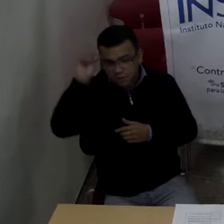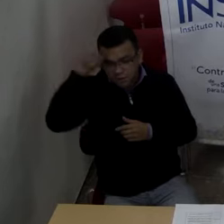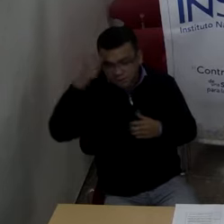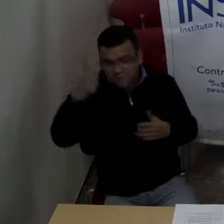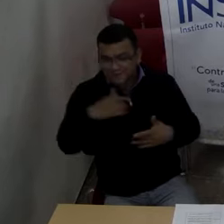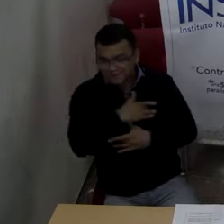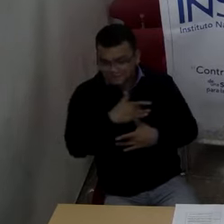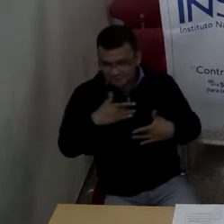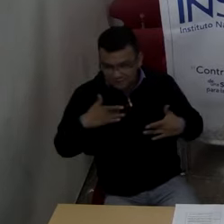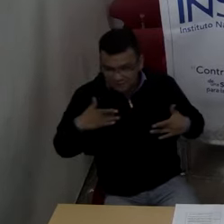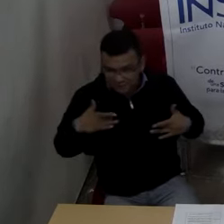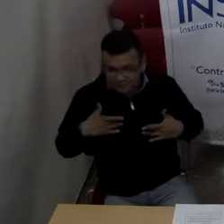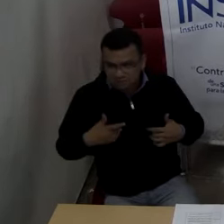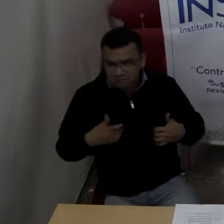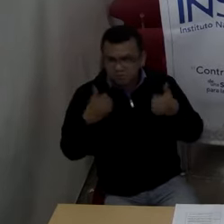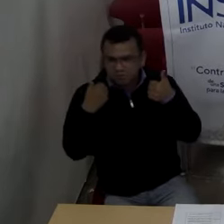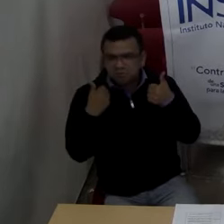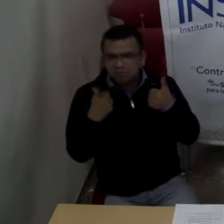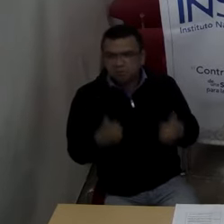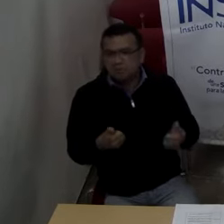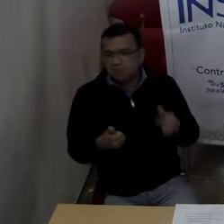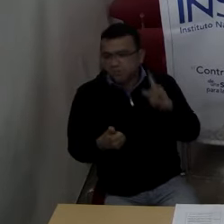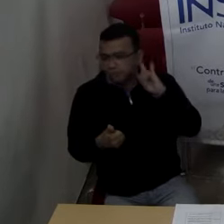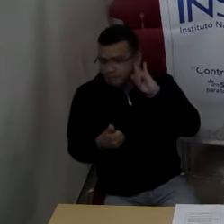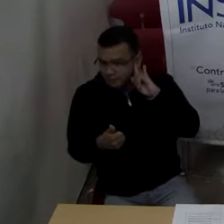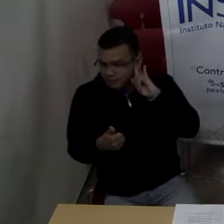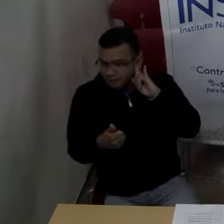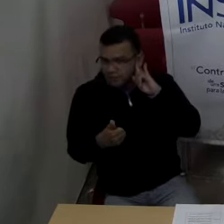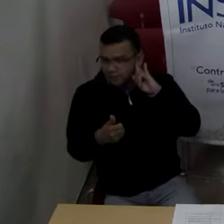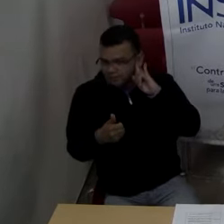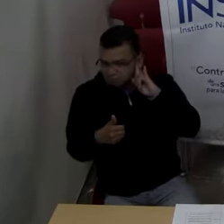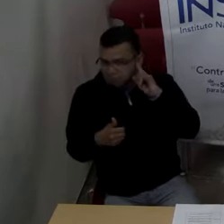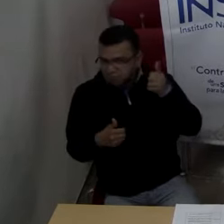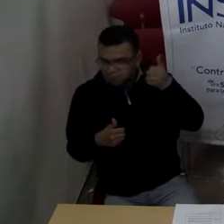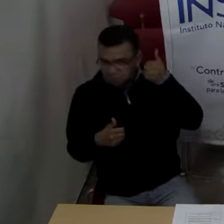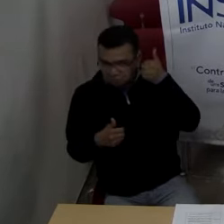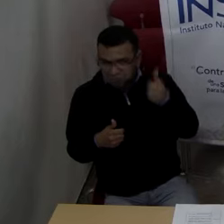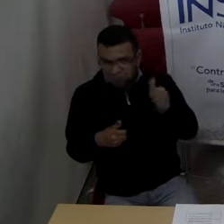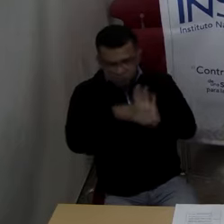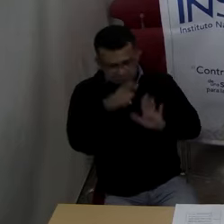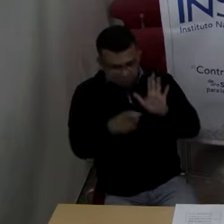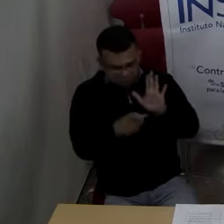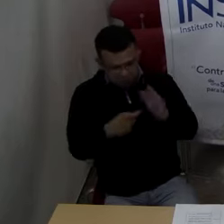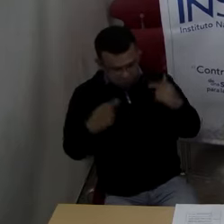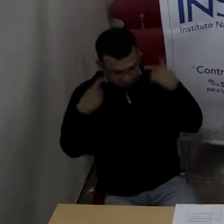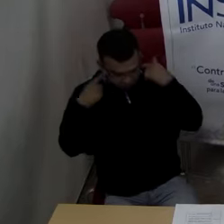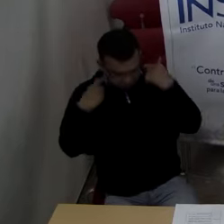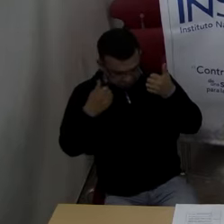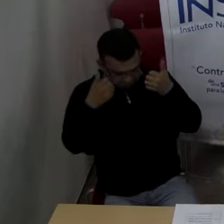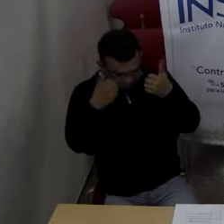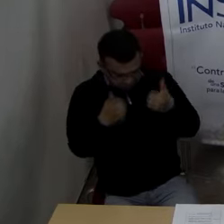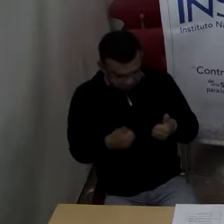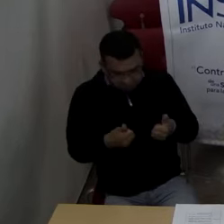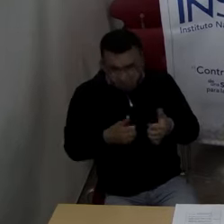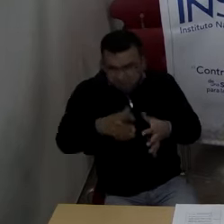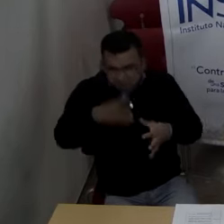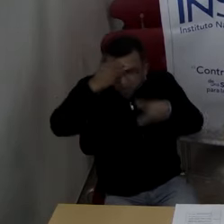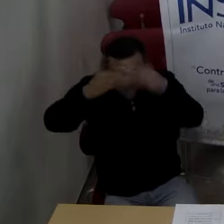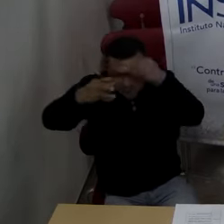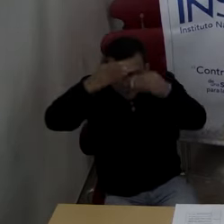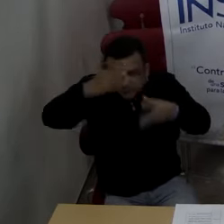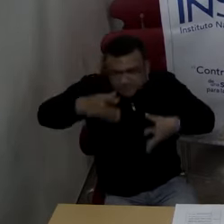es gozar de condiciones óptimas para adquirir una lengua y para el desarrollo lingüístico,